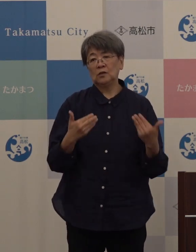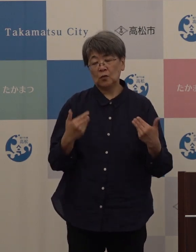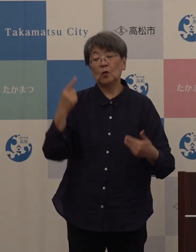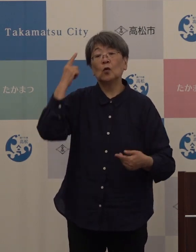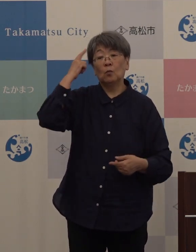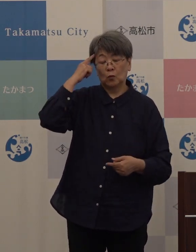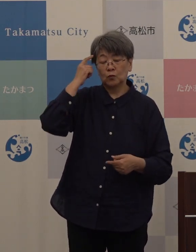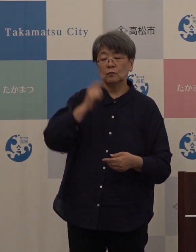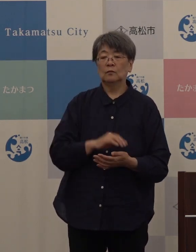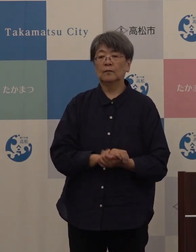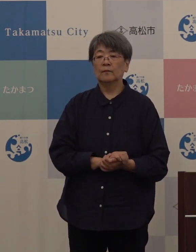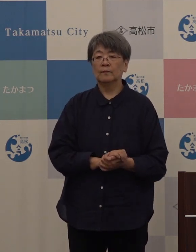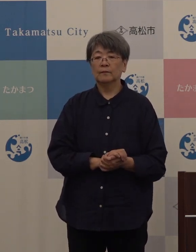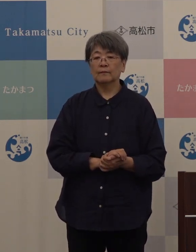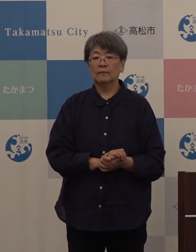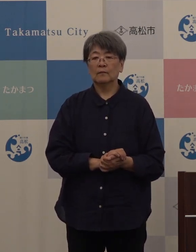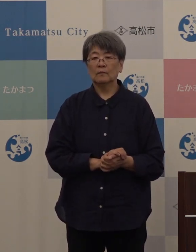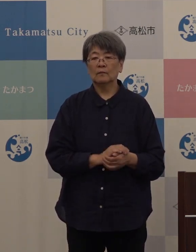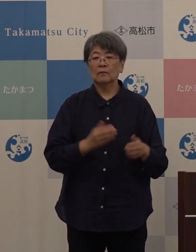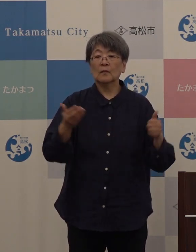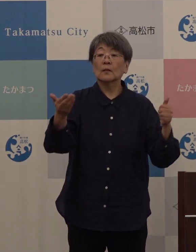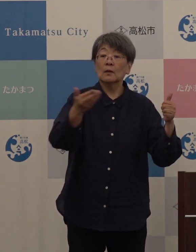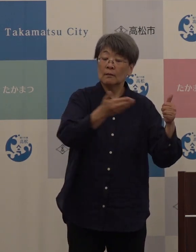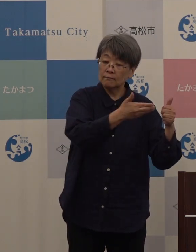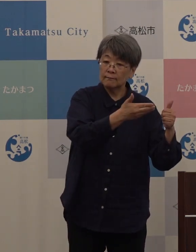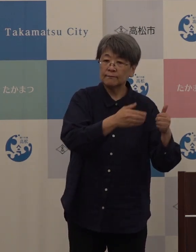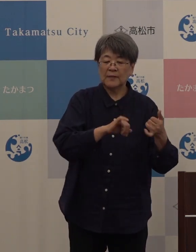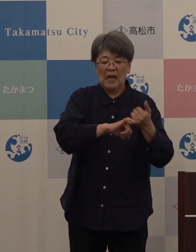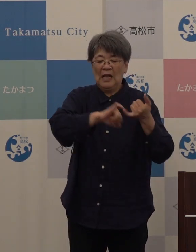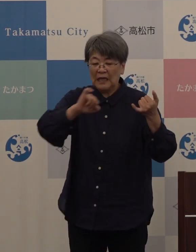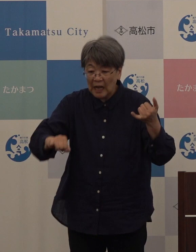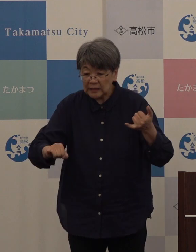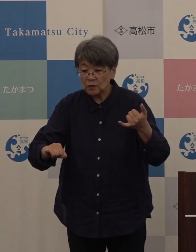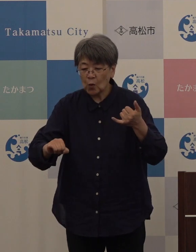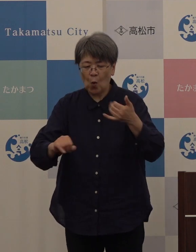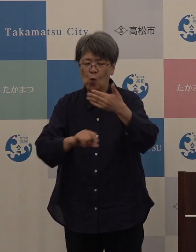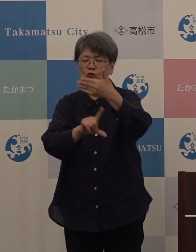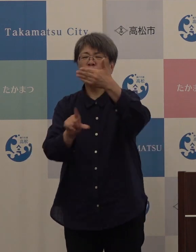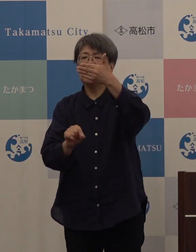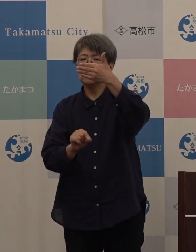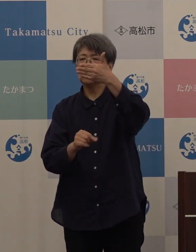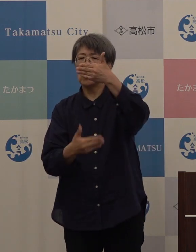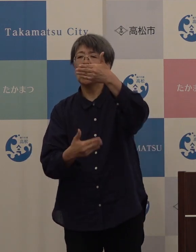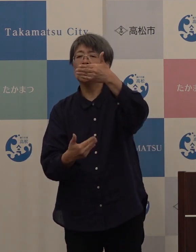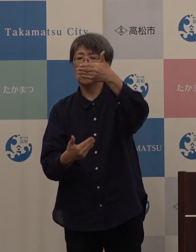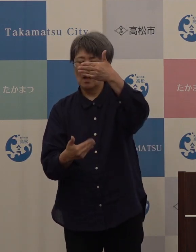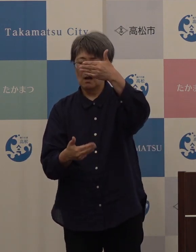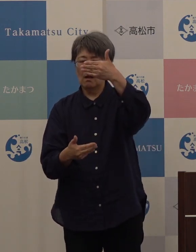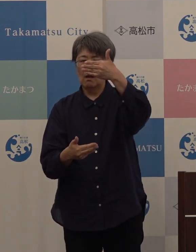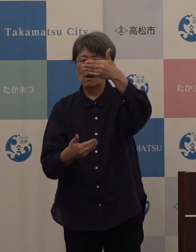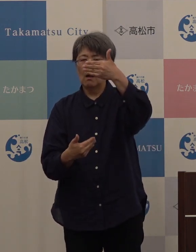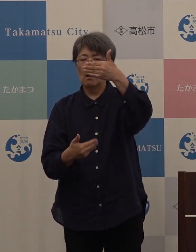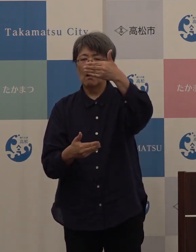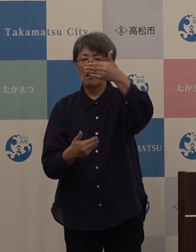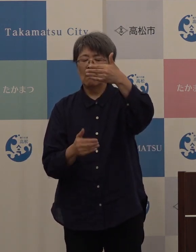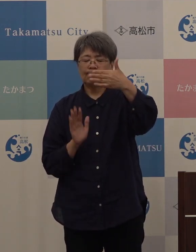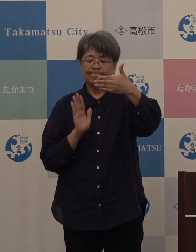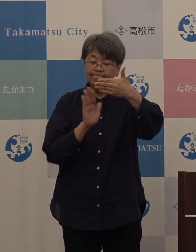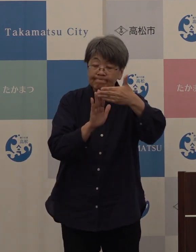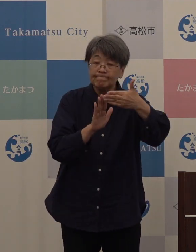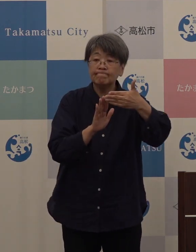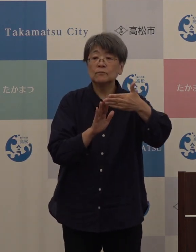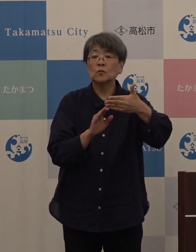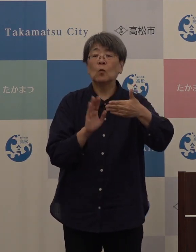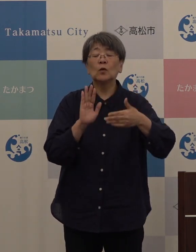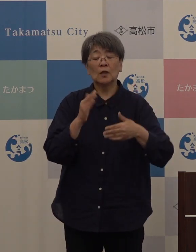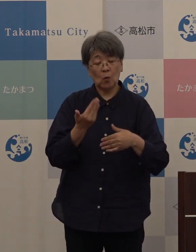ごめんなさい、最後に言って、まあ、解除日が9月9日で、まあ、もうおよそ2週間とちょっとぐらいだと思うんですけど、まあ、それ